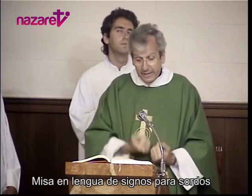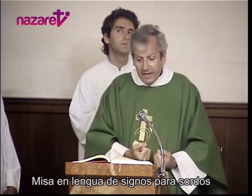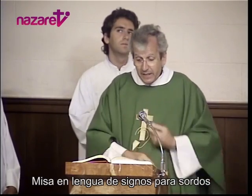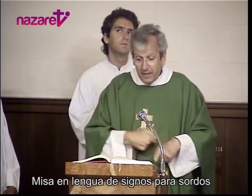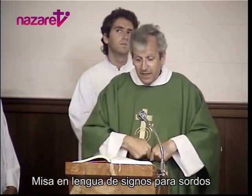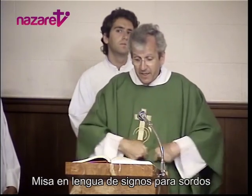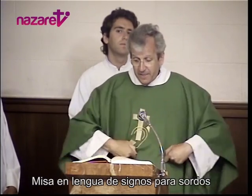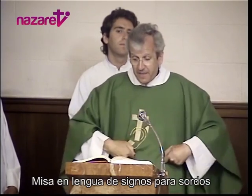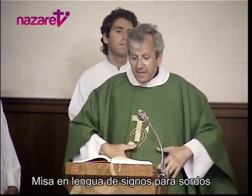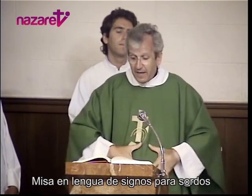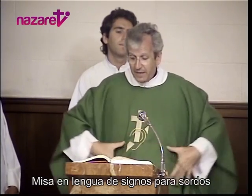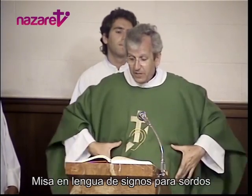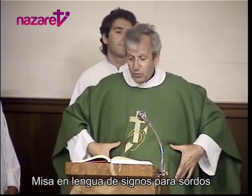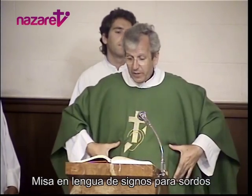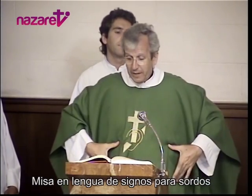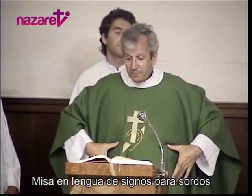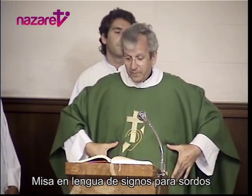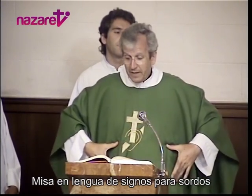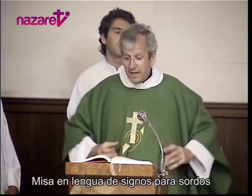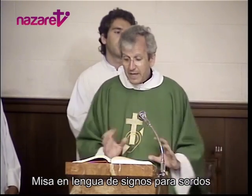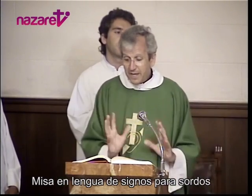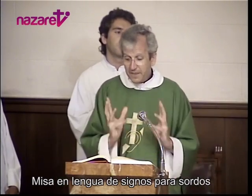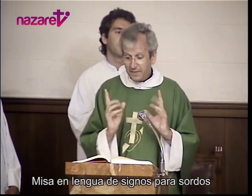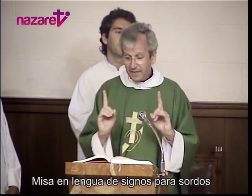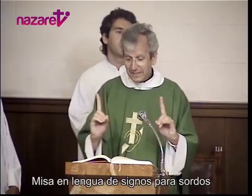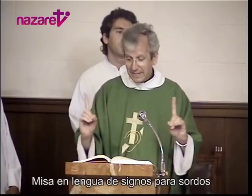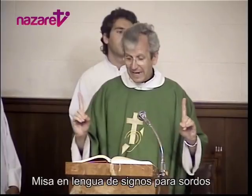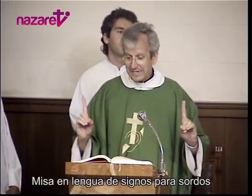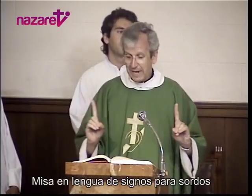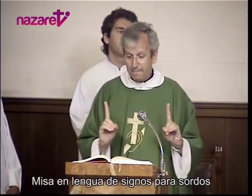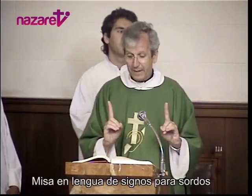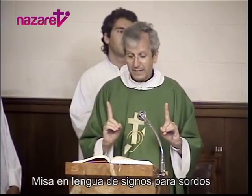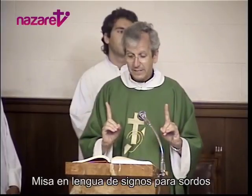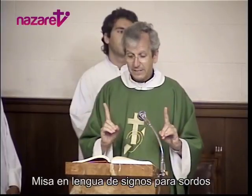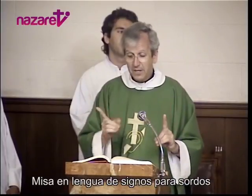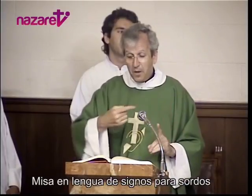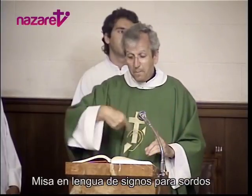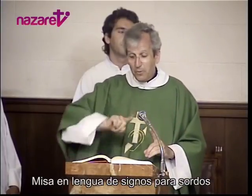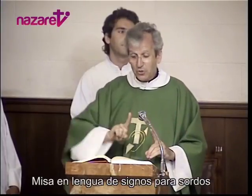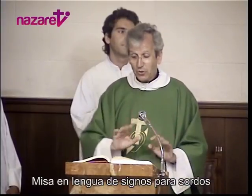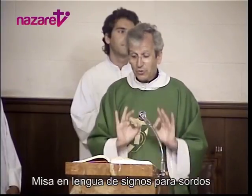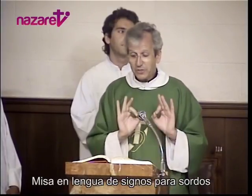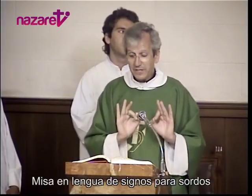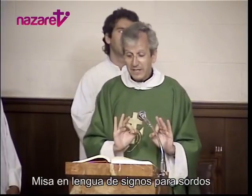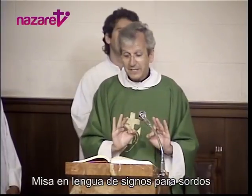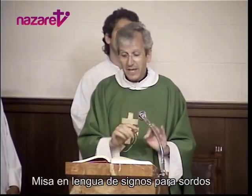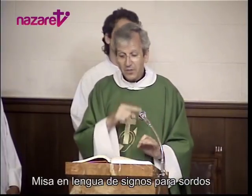Tened ceñida la cintura y encendidas las lámparas. Vosotros estad